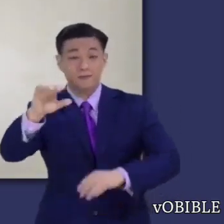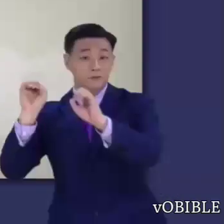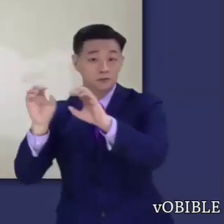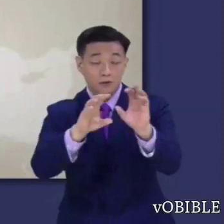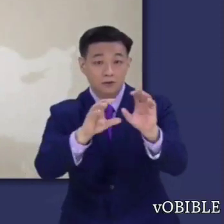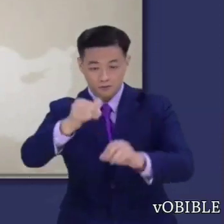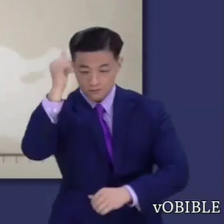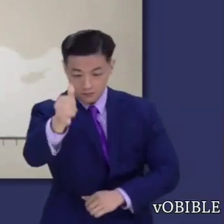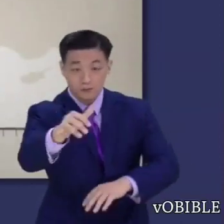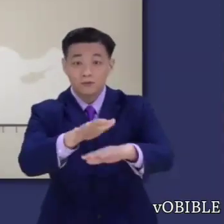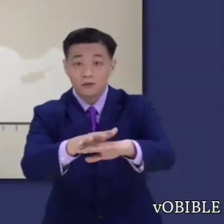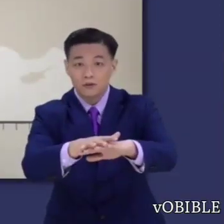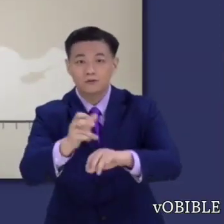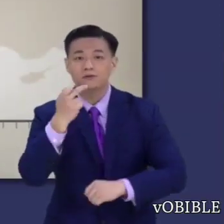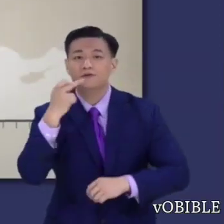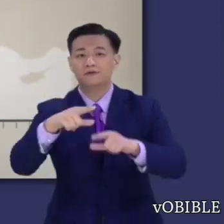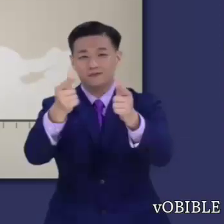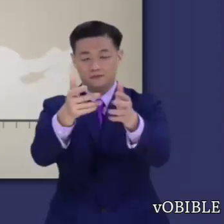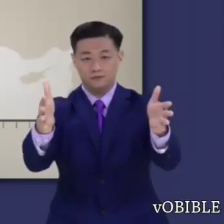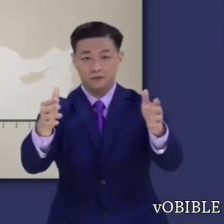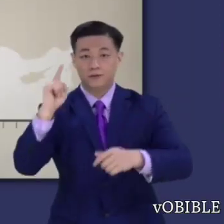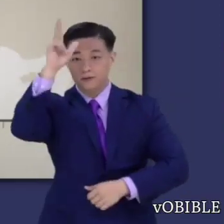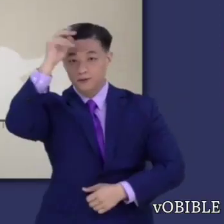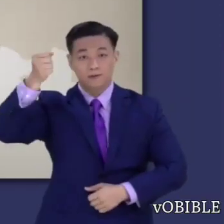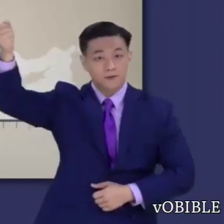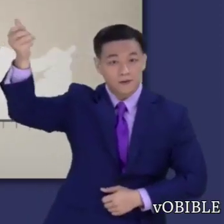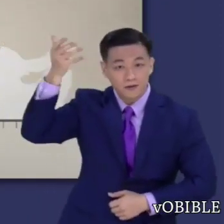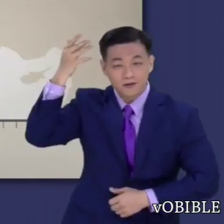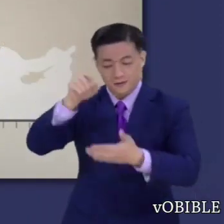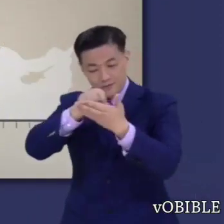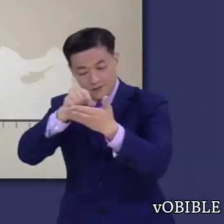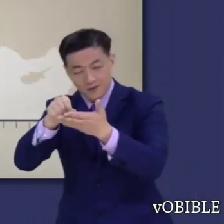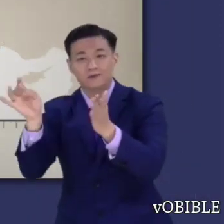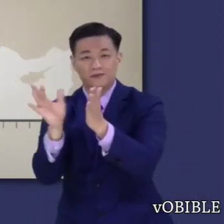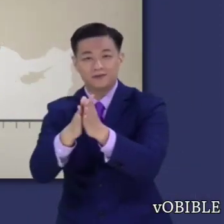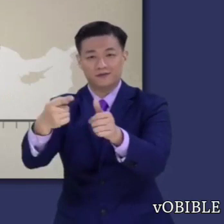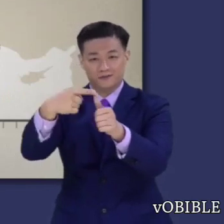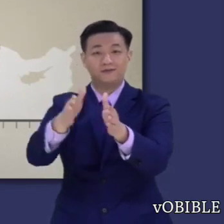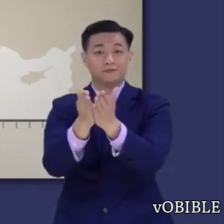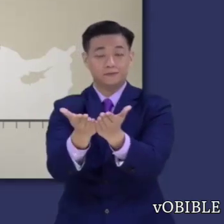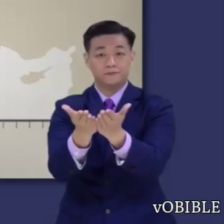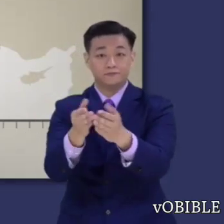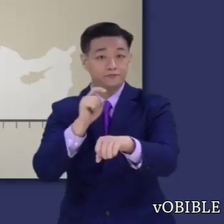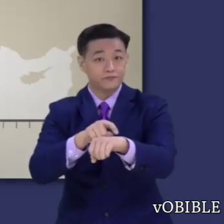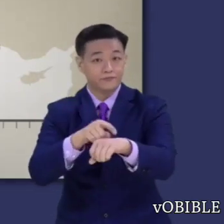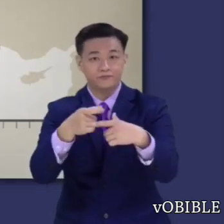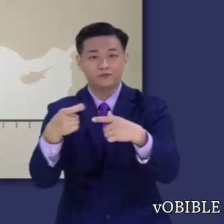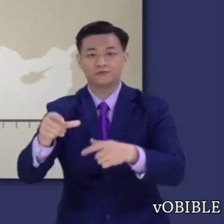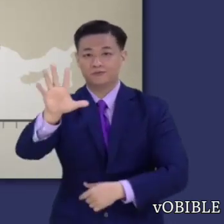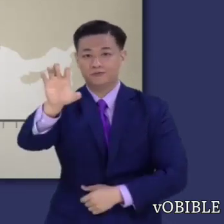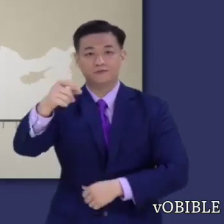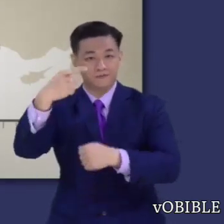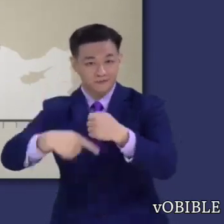大约公元50年末，第二次传道旅程期间，保罗在哥林多受上帝启示，写下了